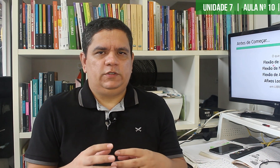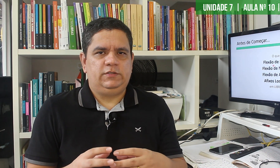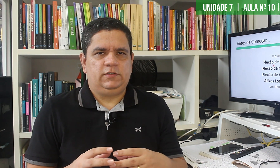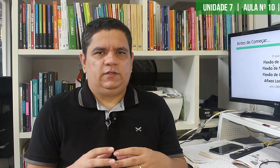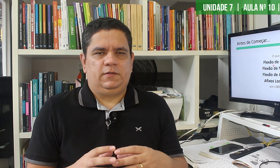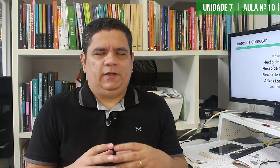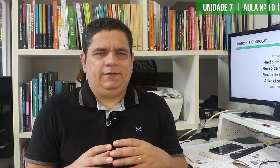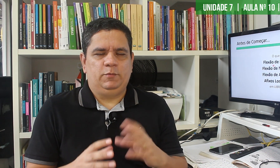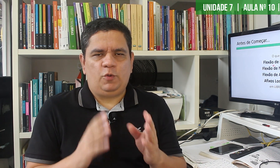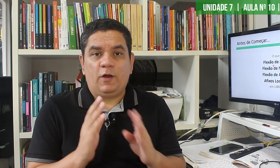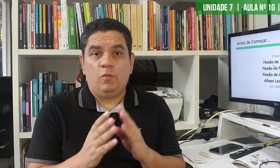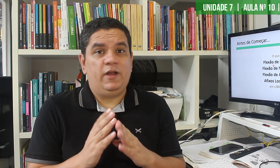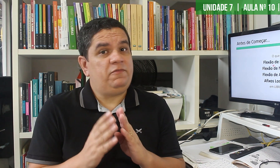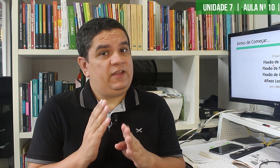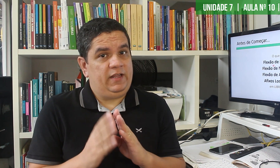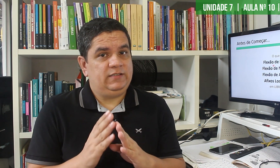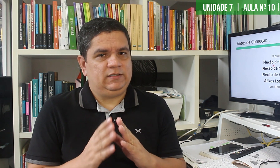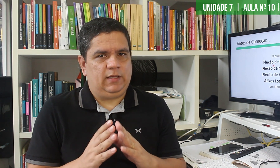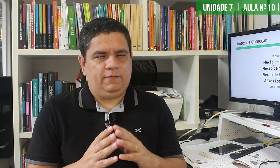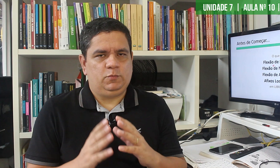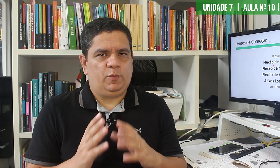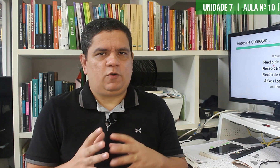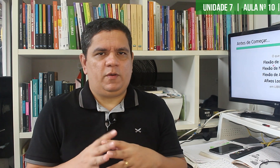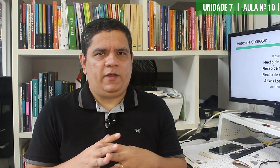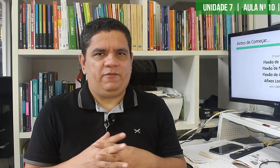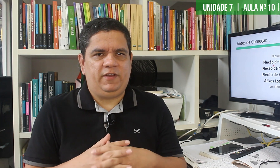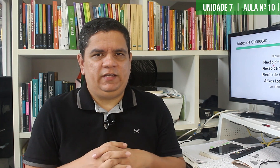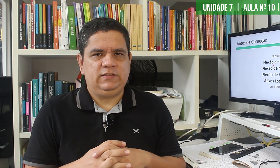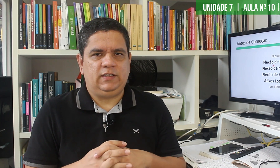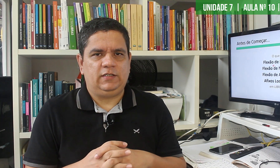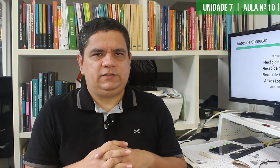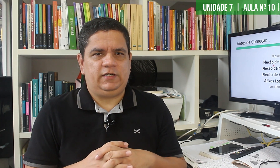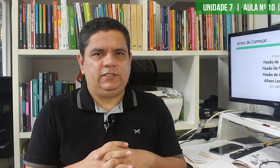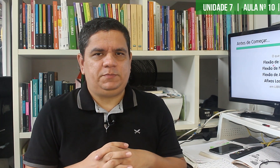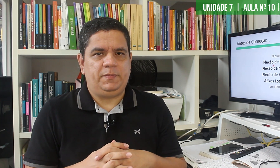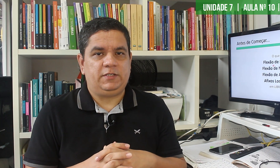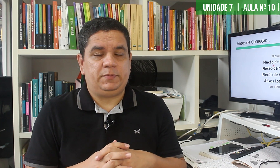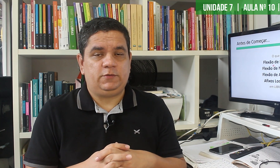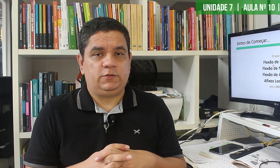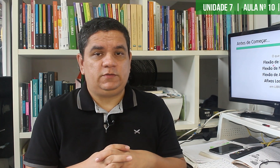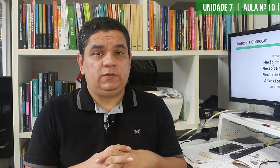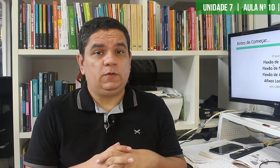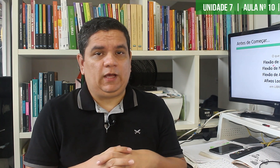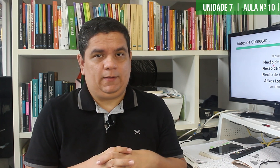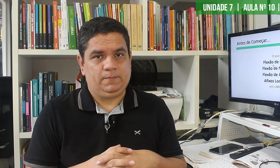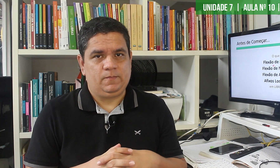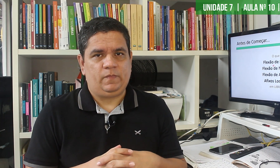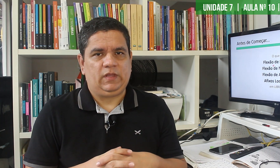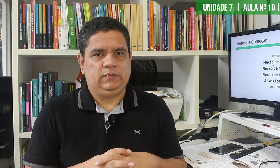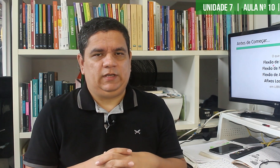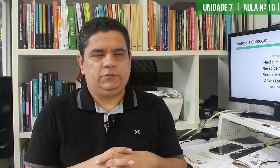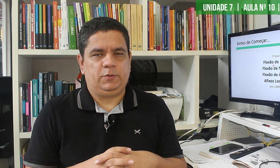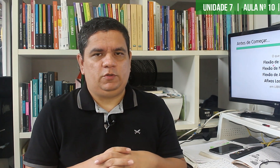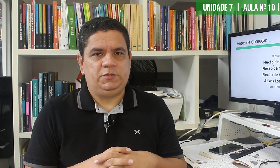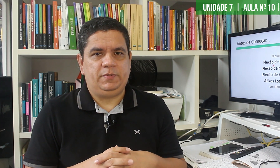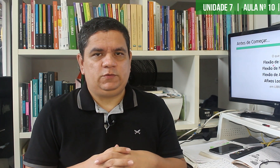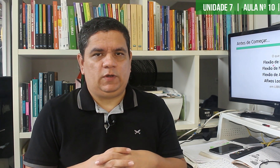pessoas. Vamos tomar como referência, tá? Vamos tomar como referência as três primeiras pessoas do singular, tá? Os pronomes